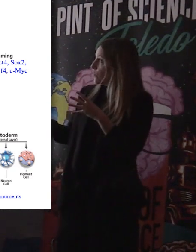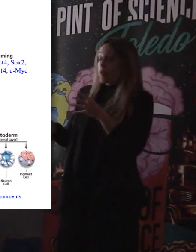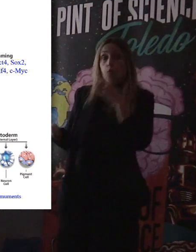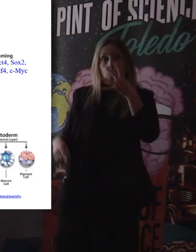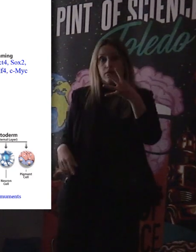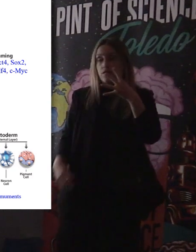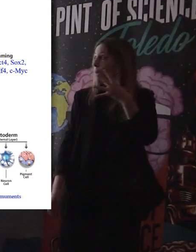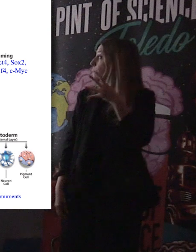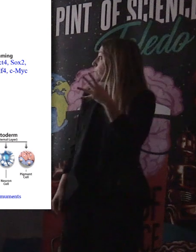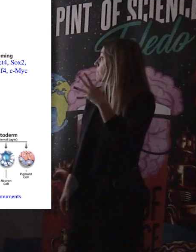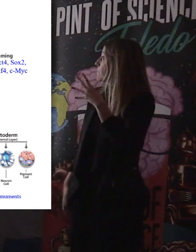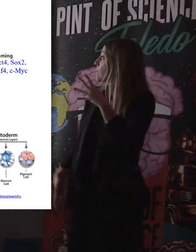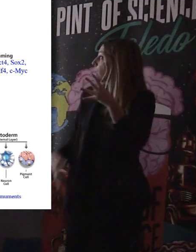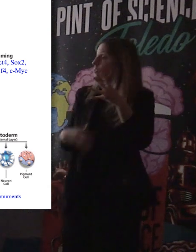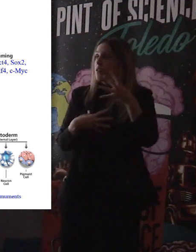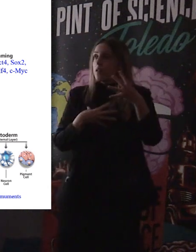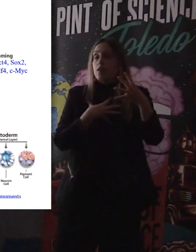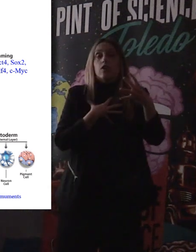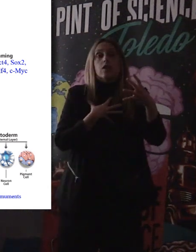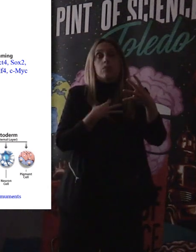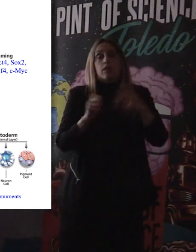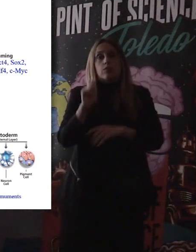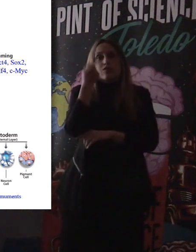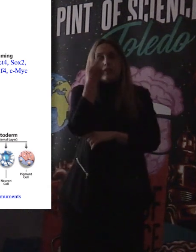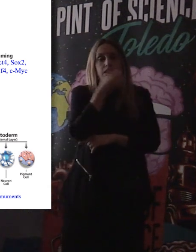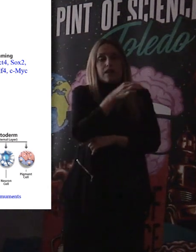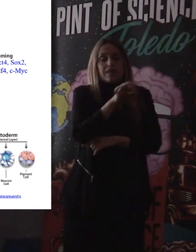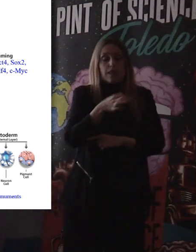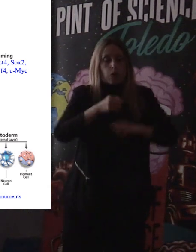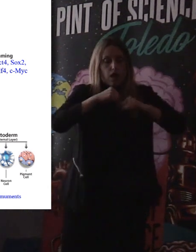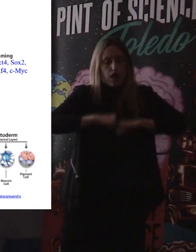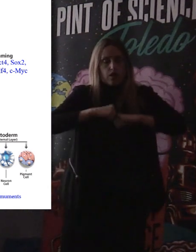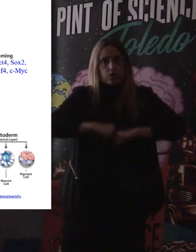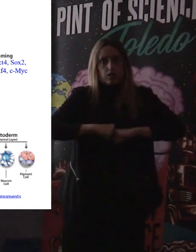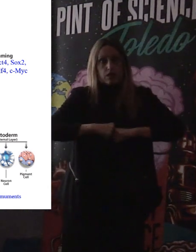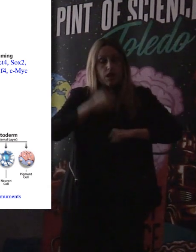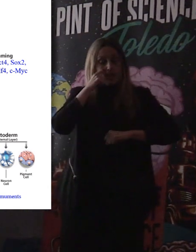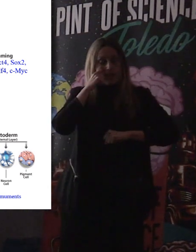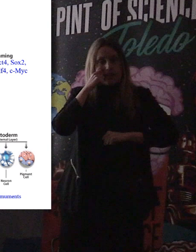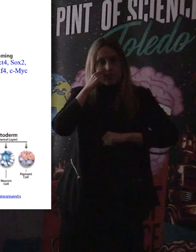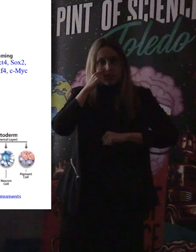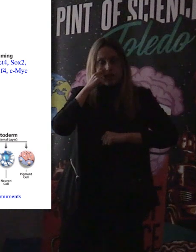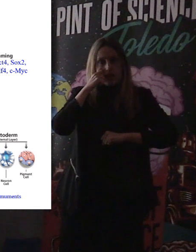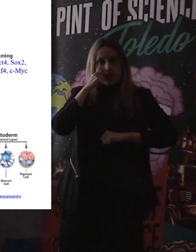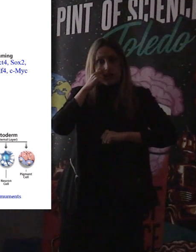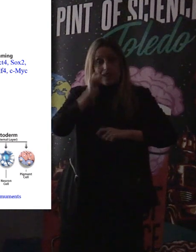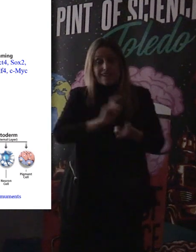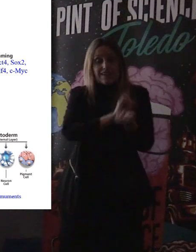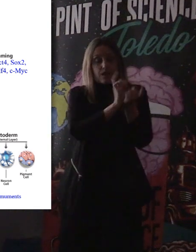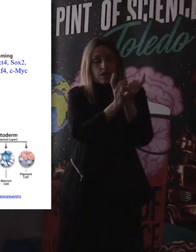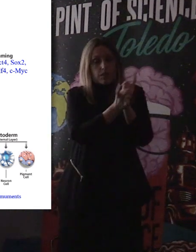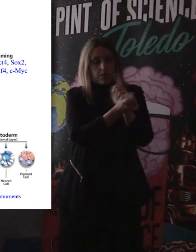aquí, se puede sacar una célula adulta de la piel y